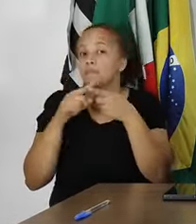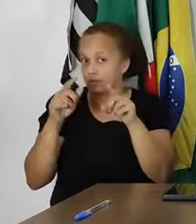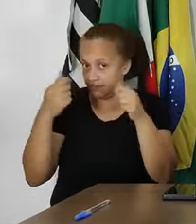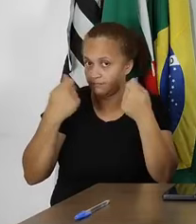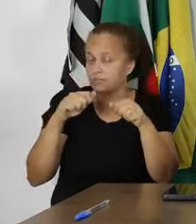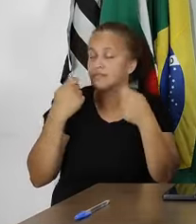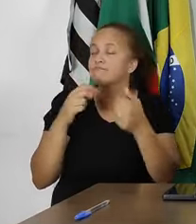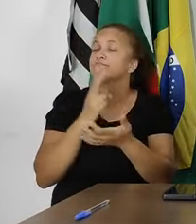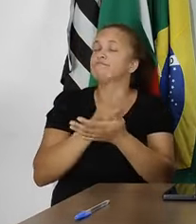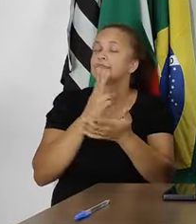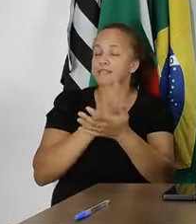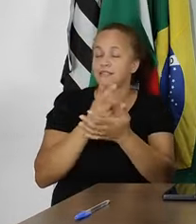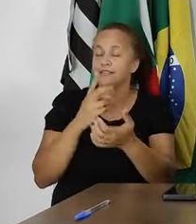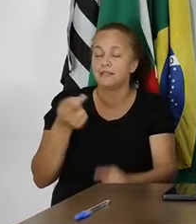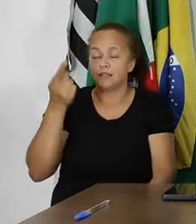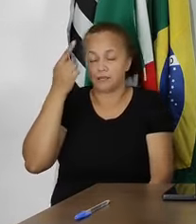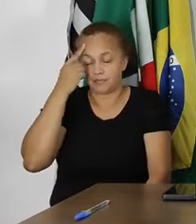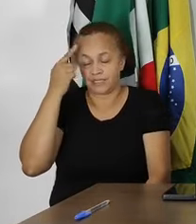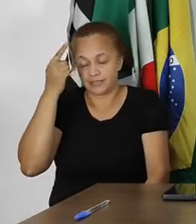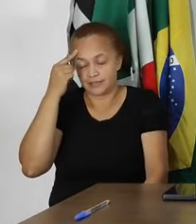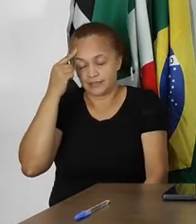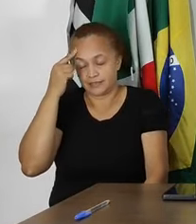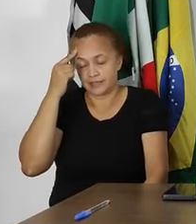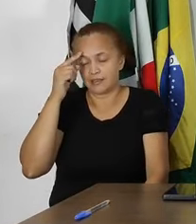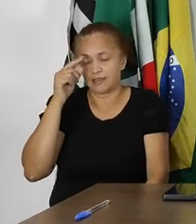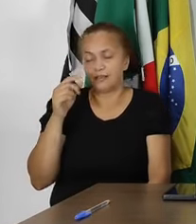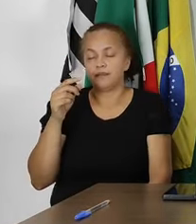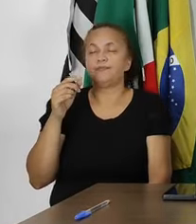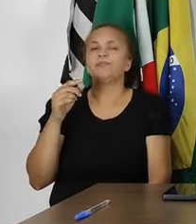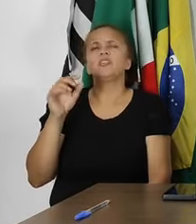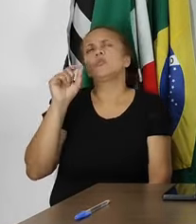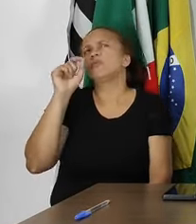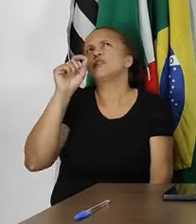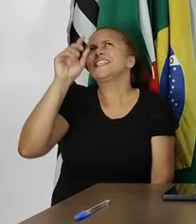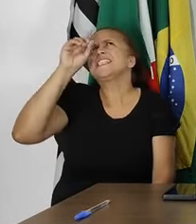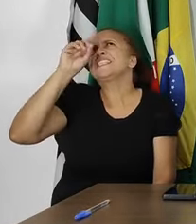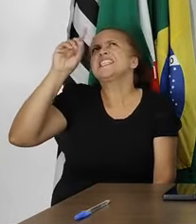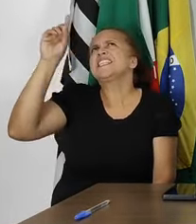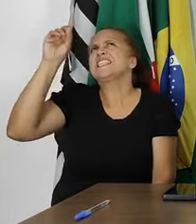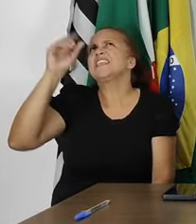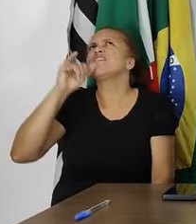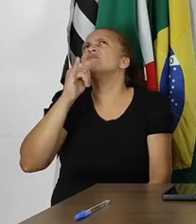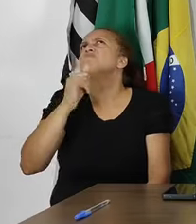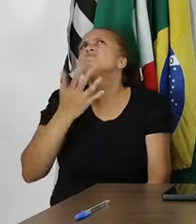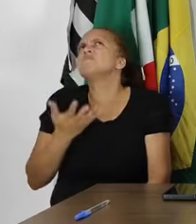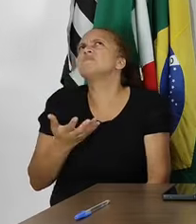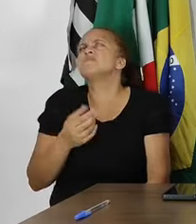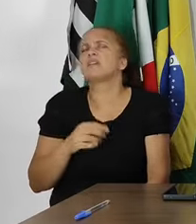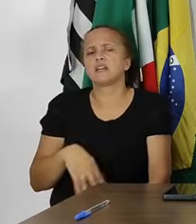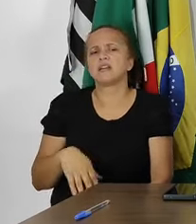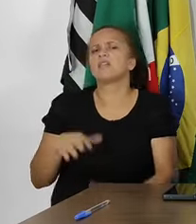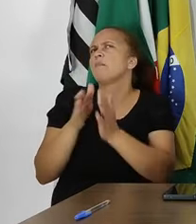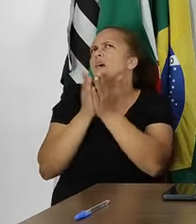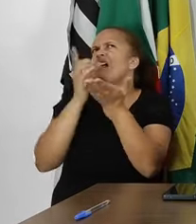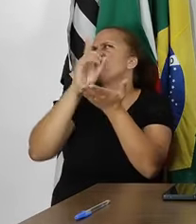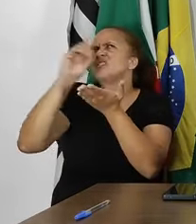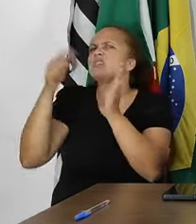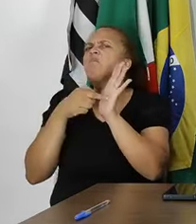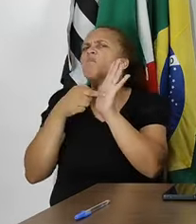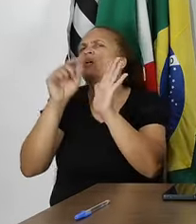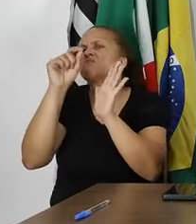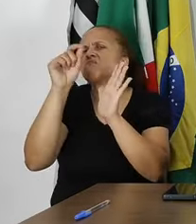de fato, pensar e dizer o que Deus diz a respeito dessa situação. O que a Bíblia diz? O que Deus